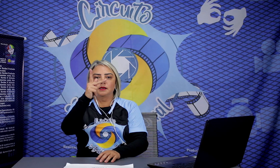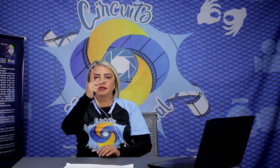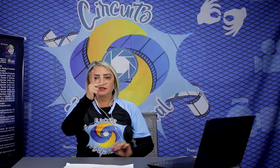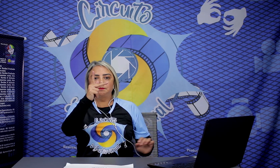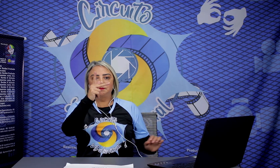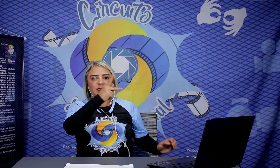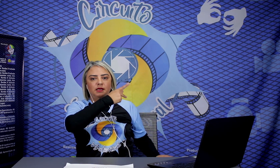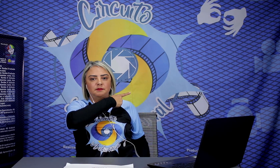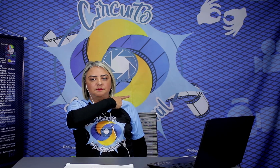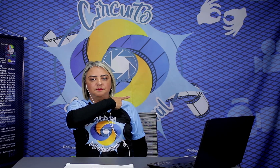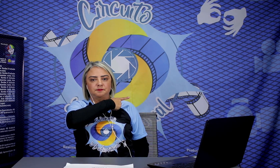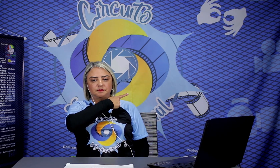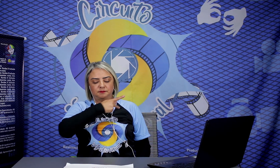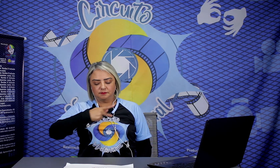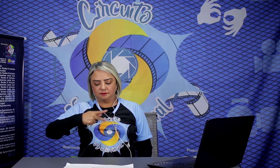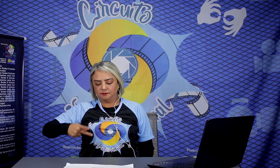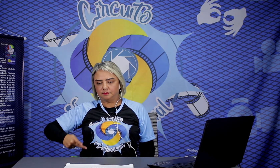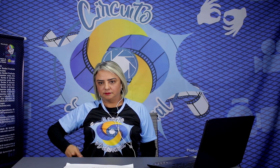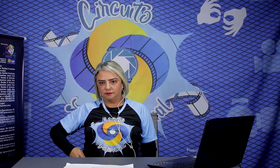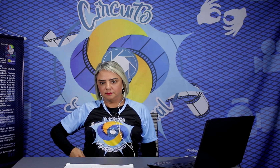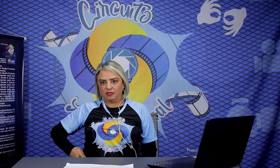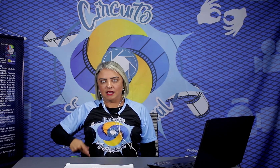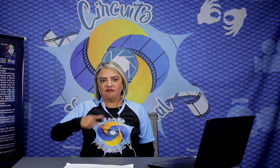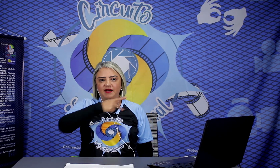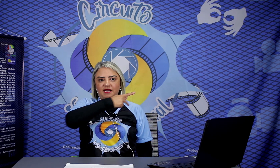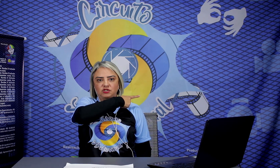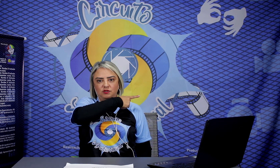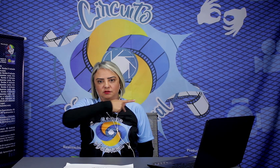Letra P, que é a faixa, ó.